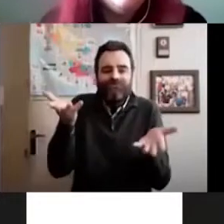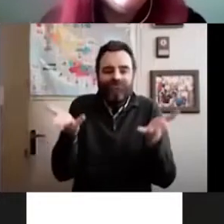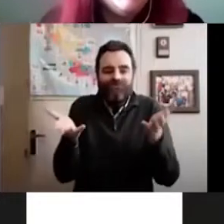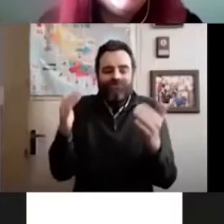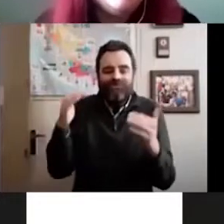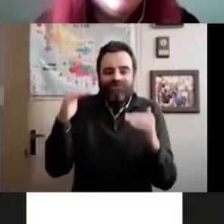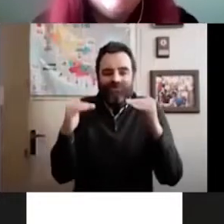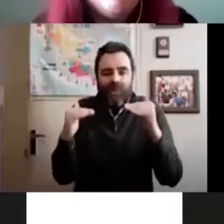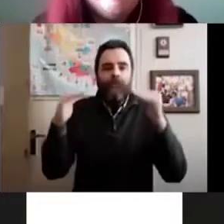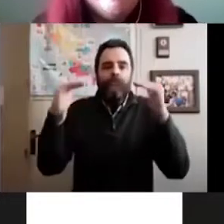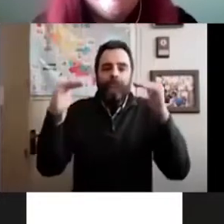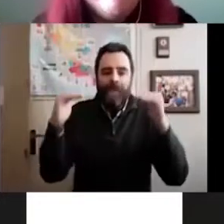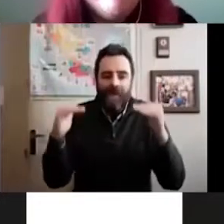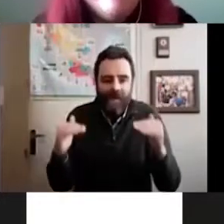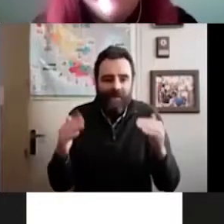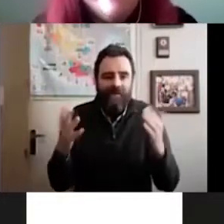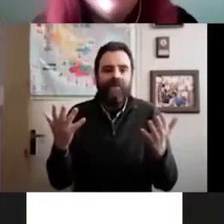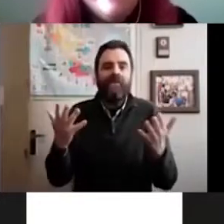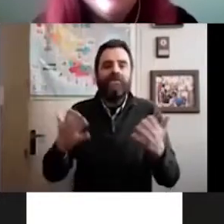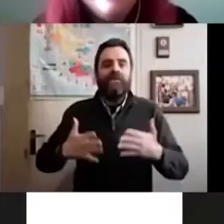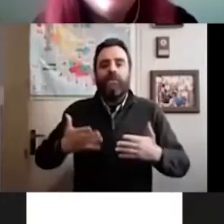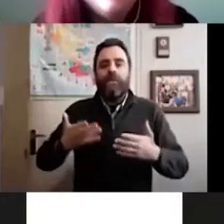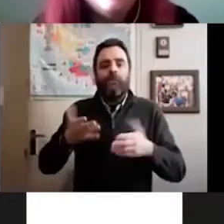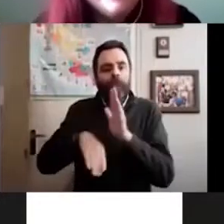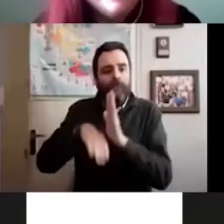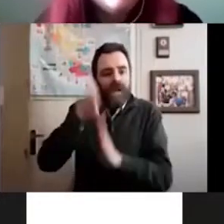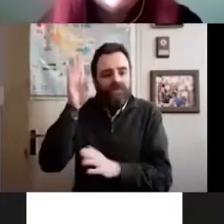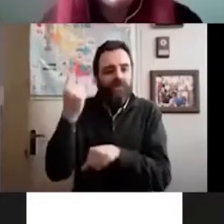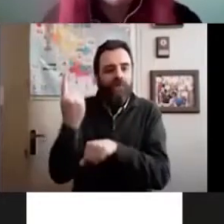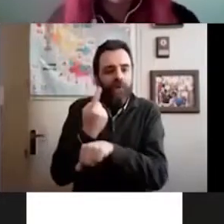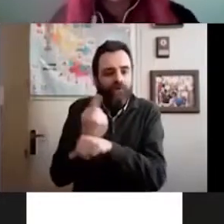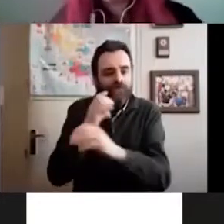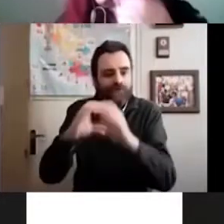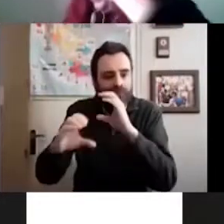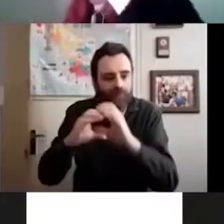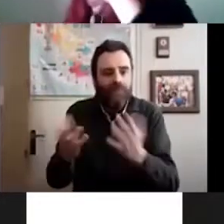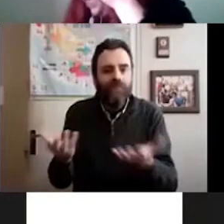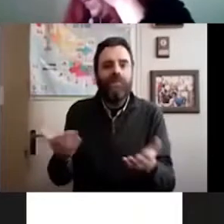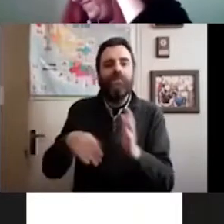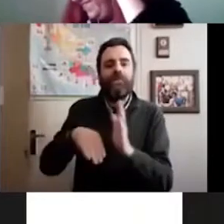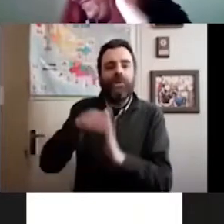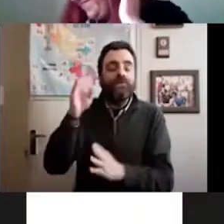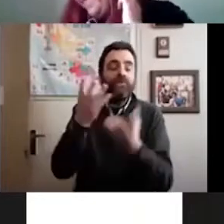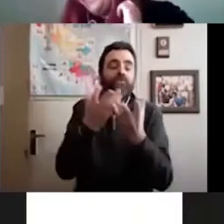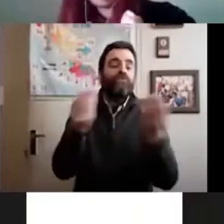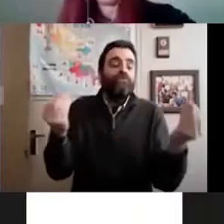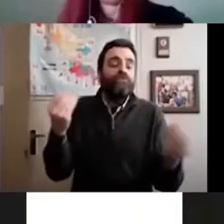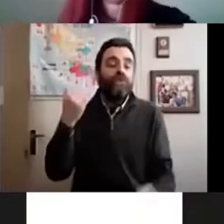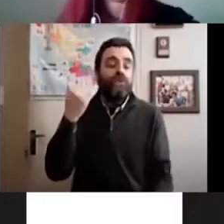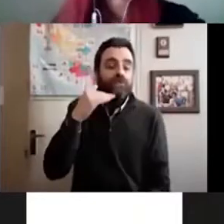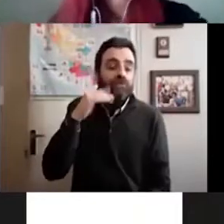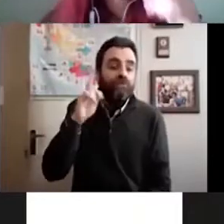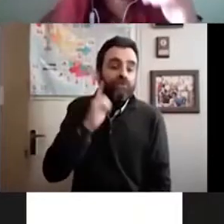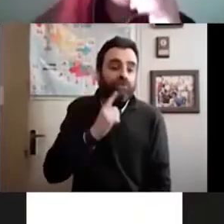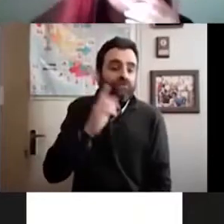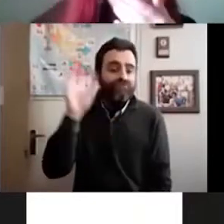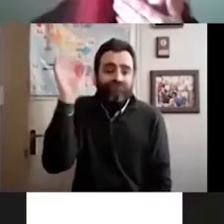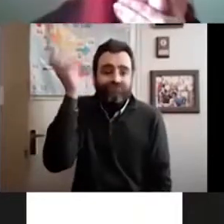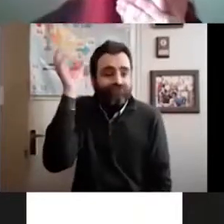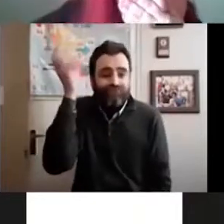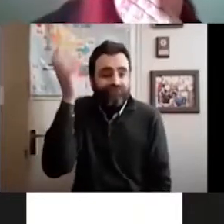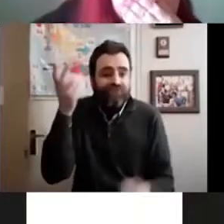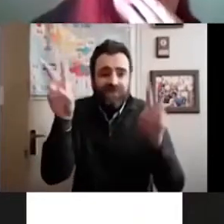reclamaban, entonces empezamos a barajar las opciones y comenzamos a bajar un poco este tema, más comunicarnos con